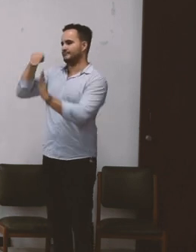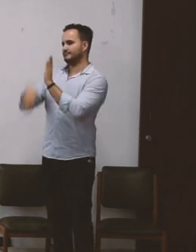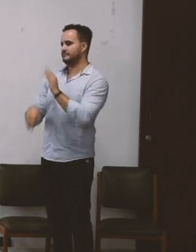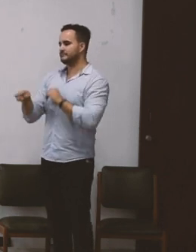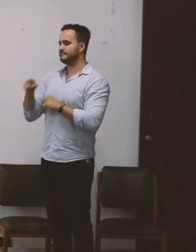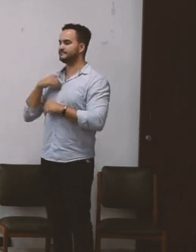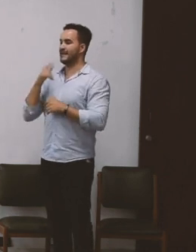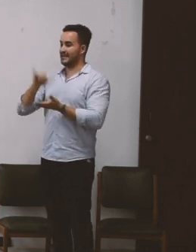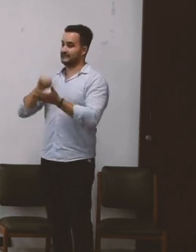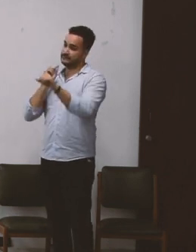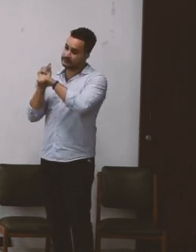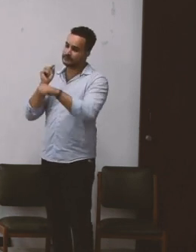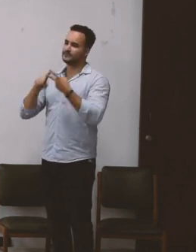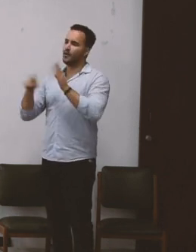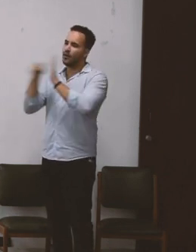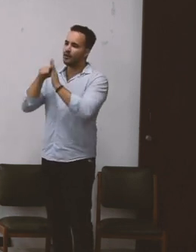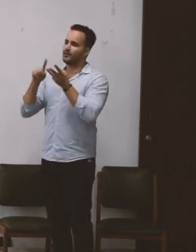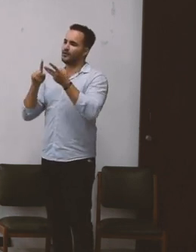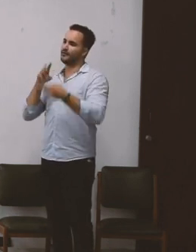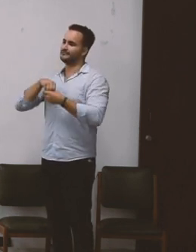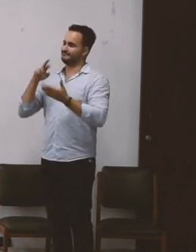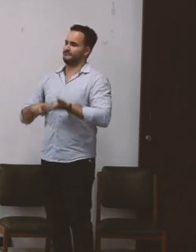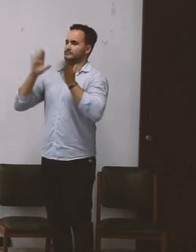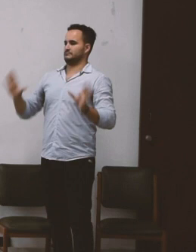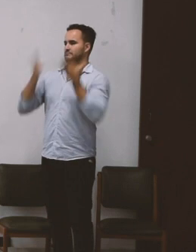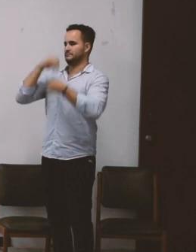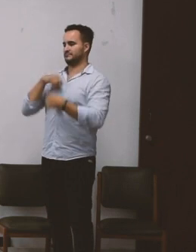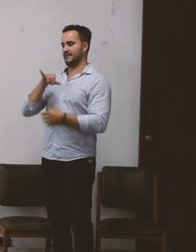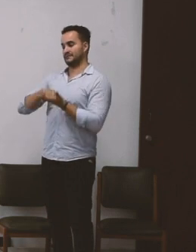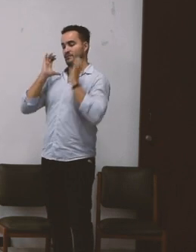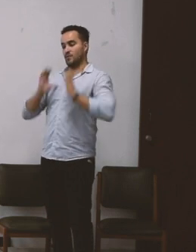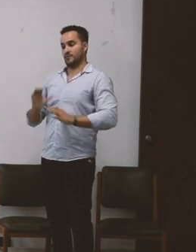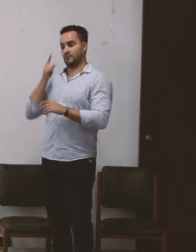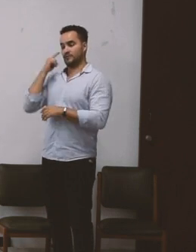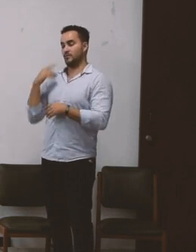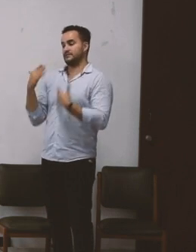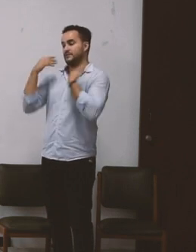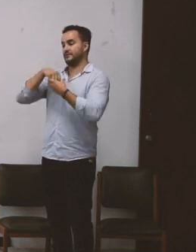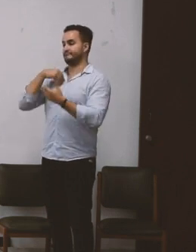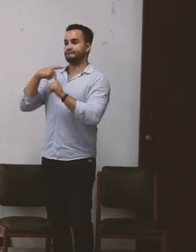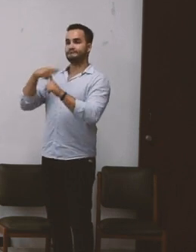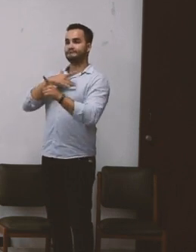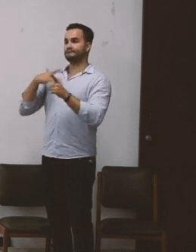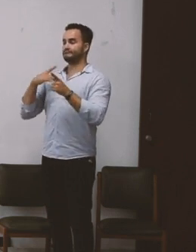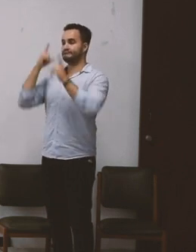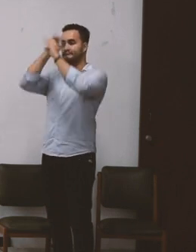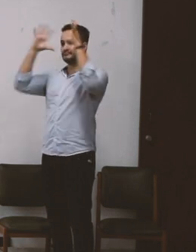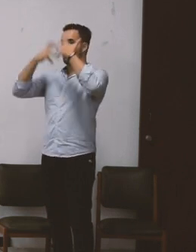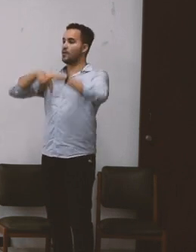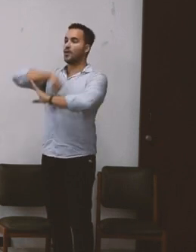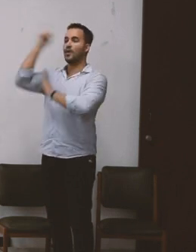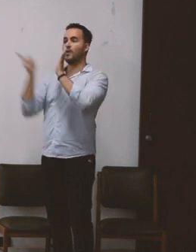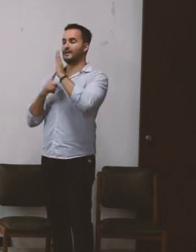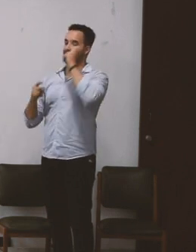y rehabilitaciones, creando la expectativa del cuerpo íntegramente productivo, bello, sano, completo y funcional, como